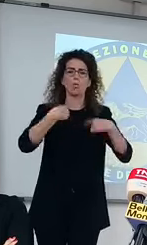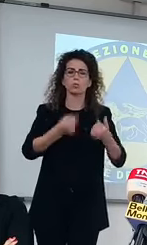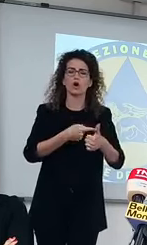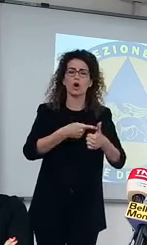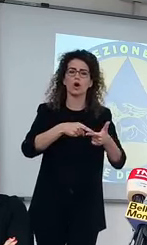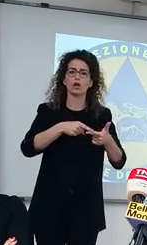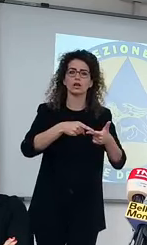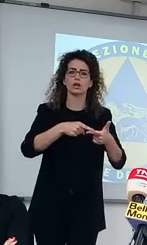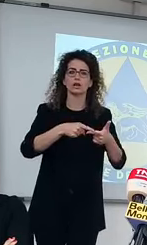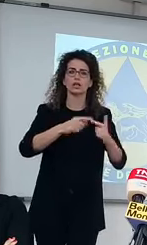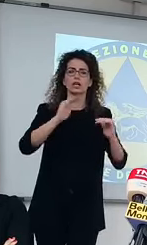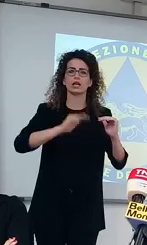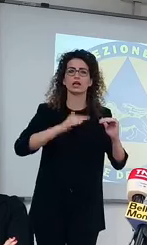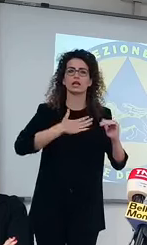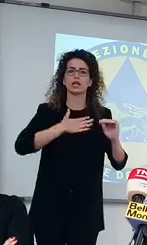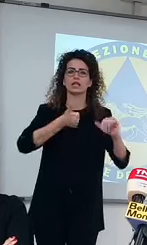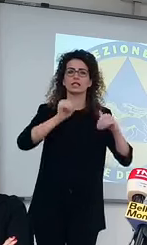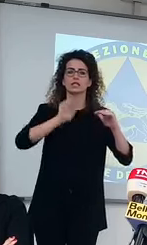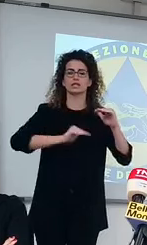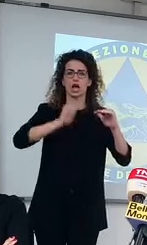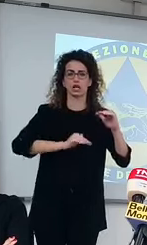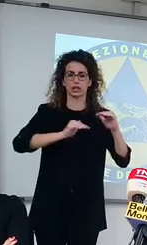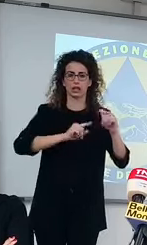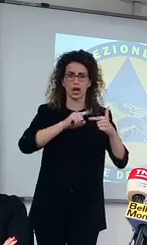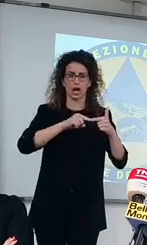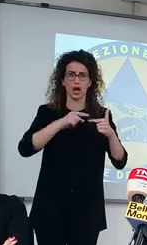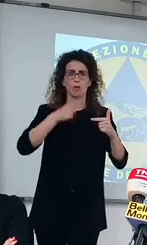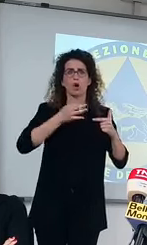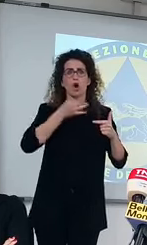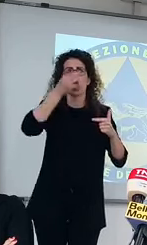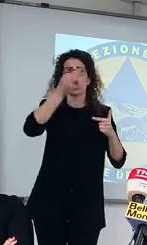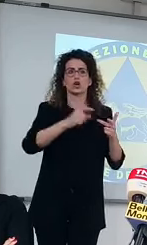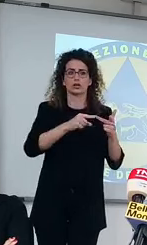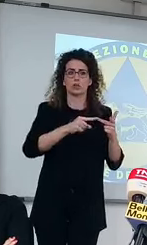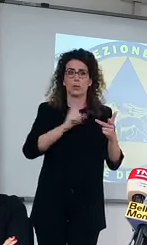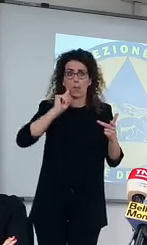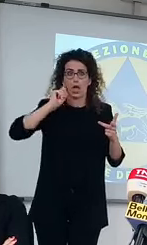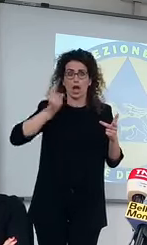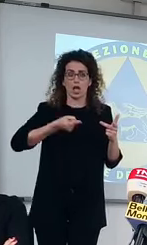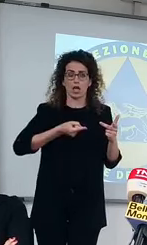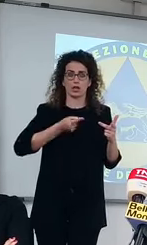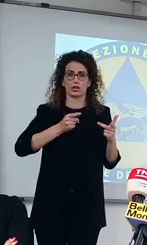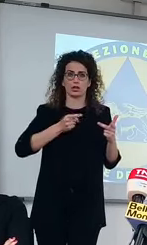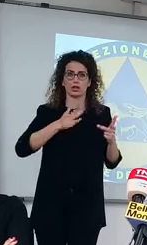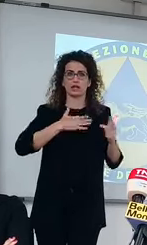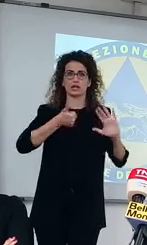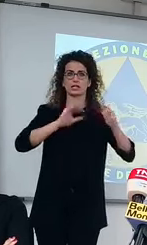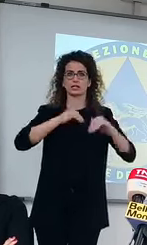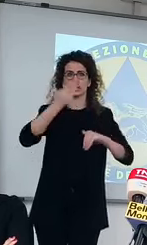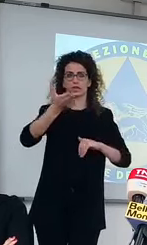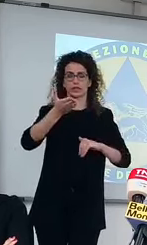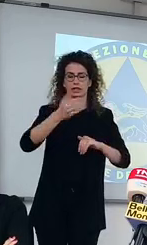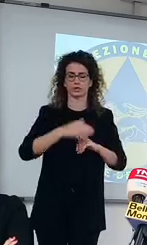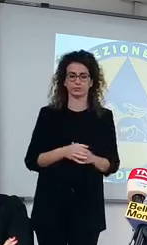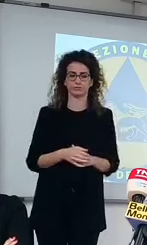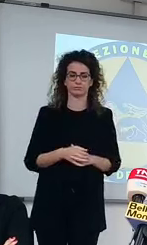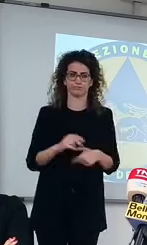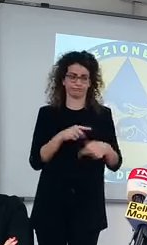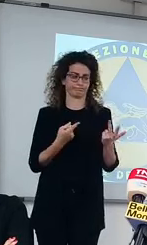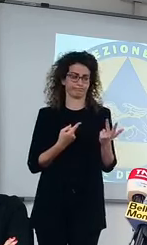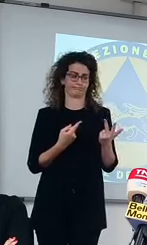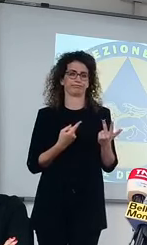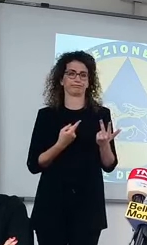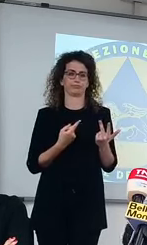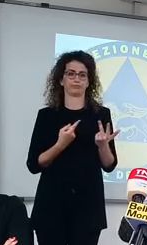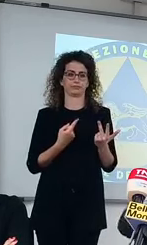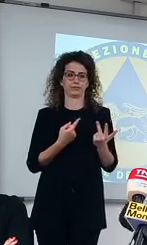consigliato sotto i 60 anni e poi fortemente raccomandato sopra i 60 anni. Di